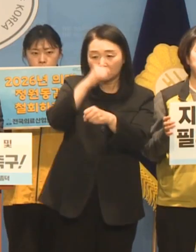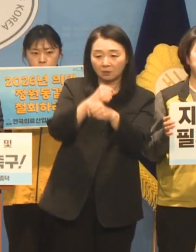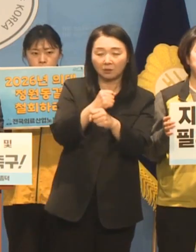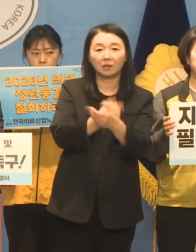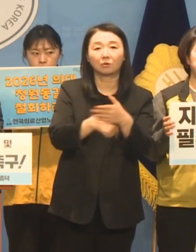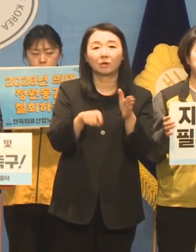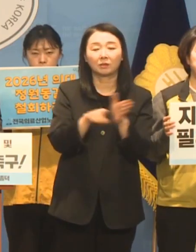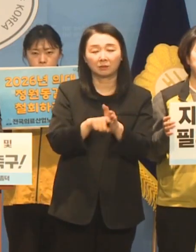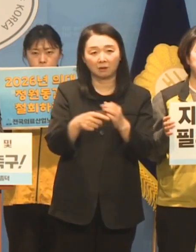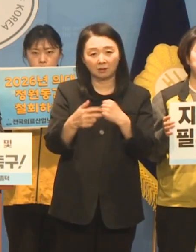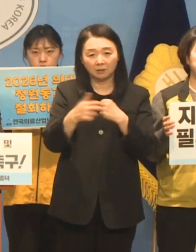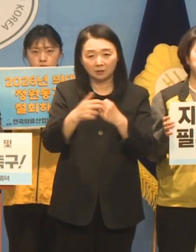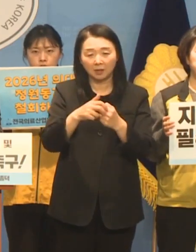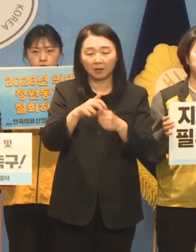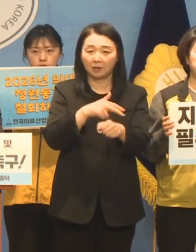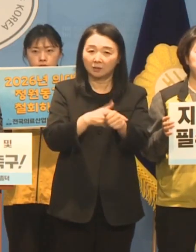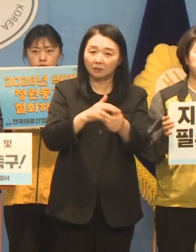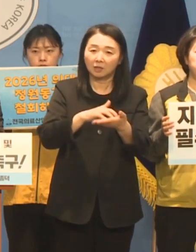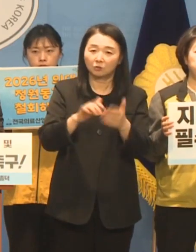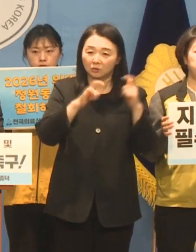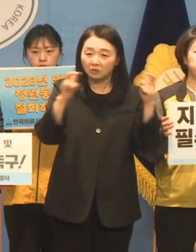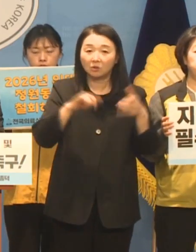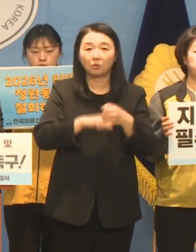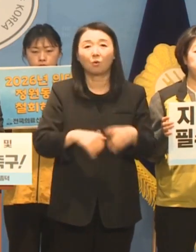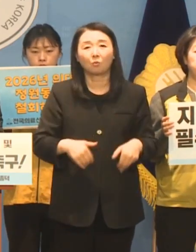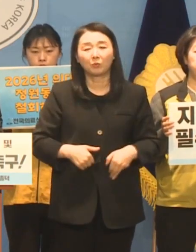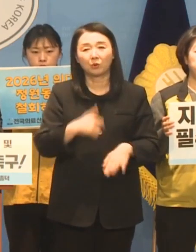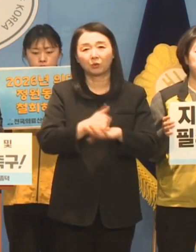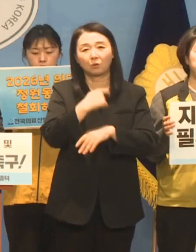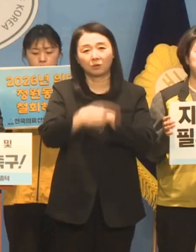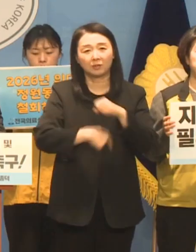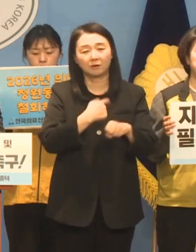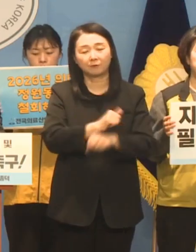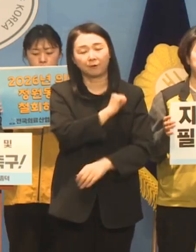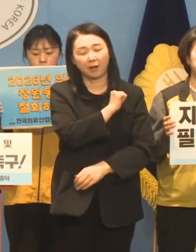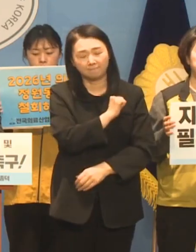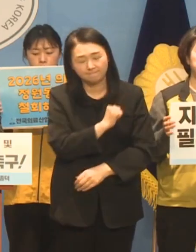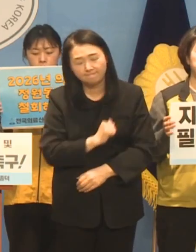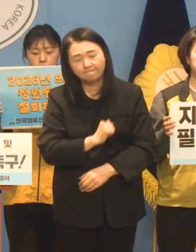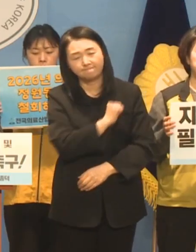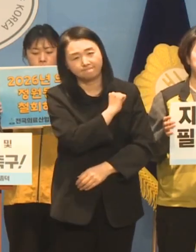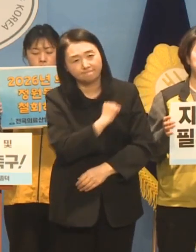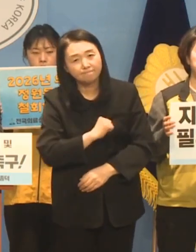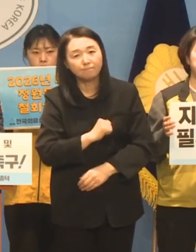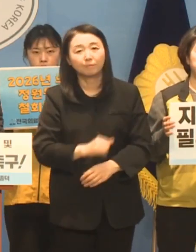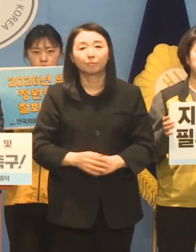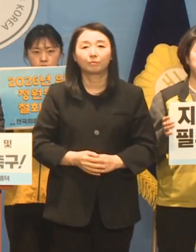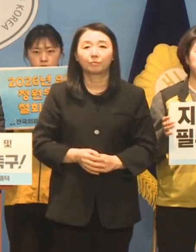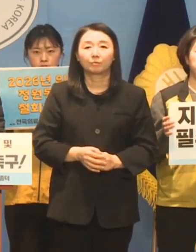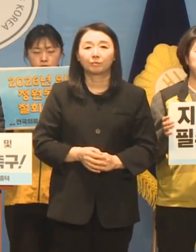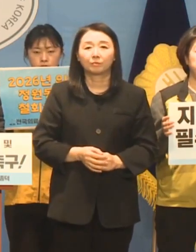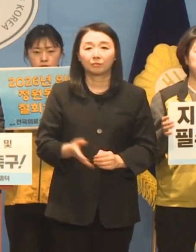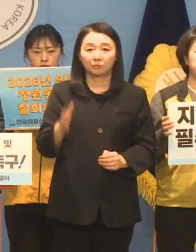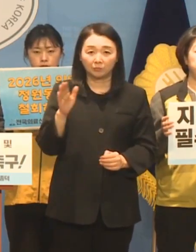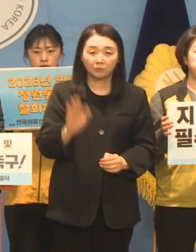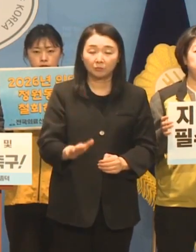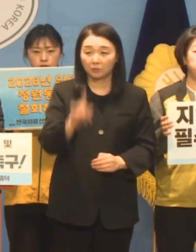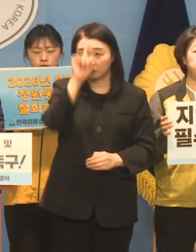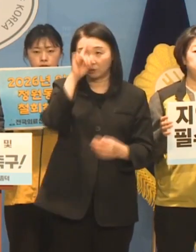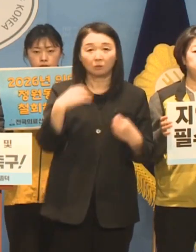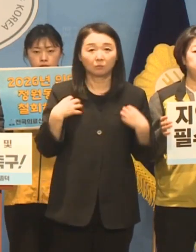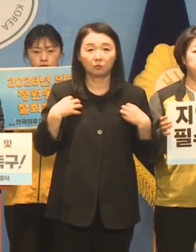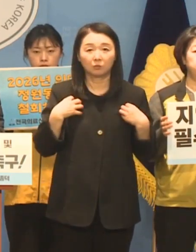꼭 필요하다고 생각했기 때문에 1년 동안을 근근히 버텨왔습니다. 그러나